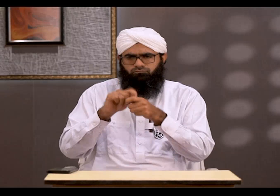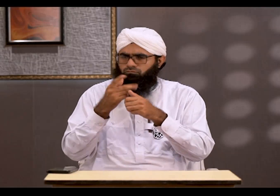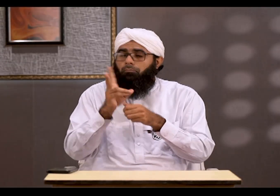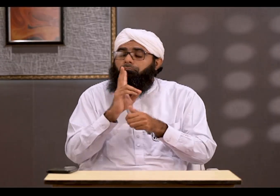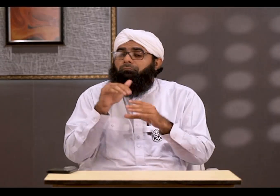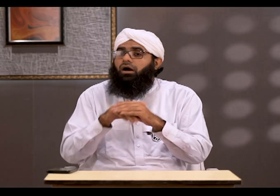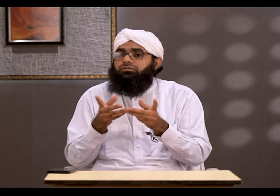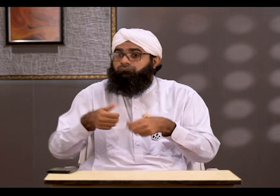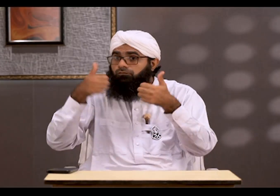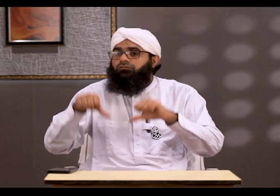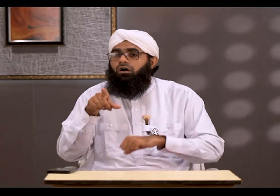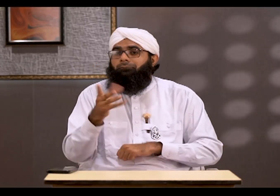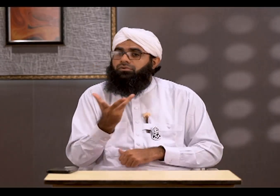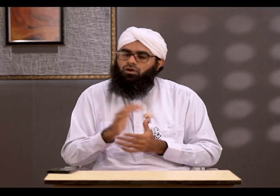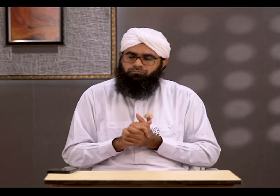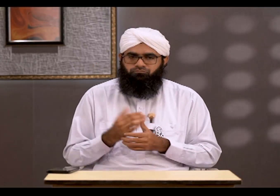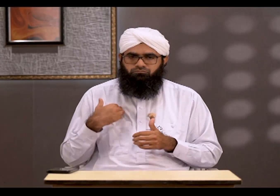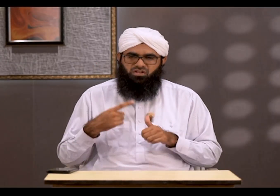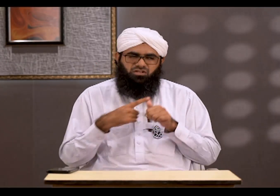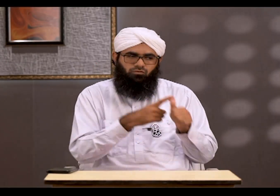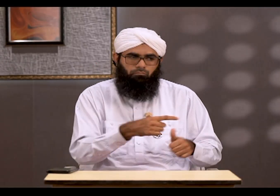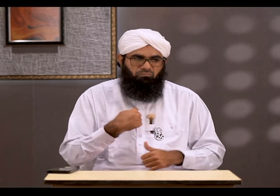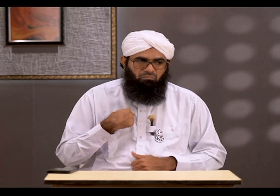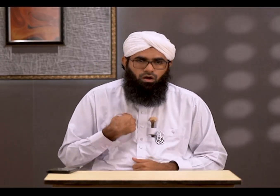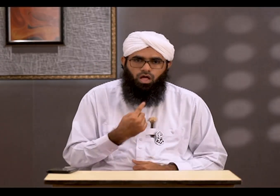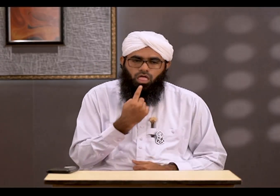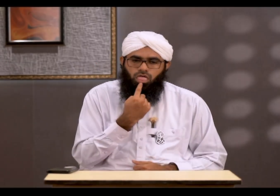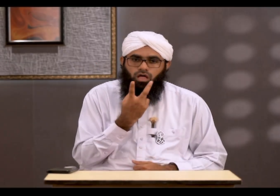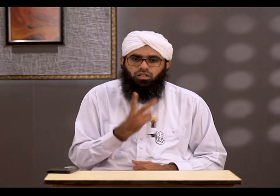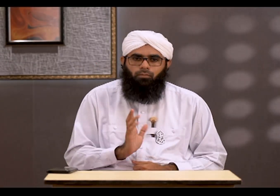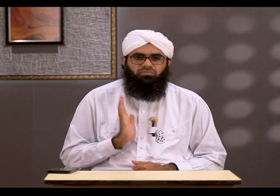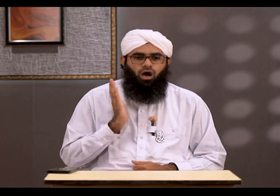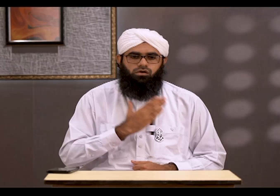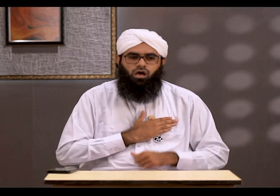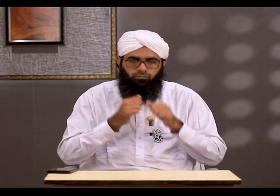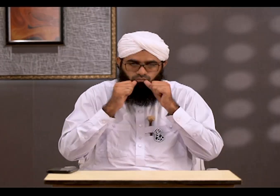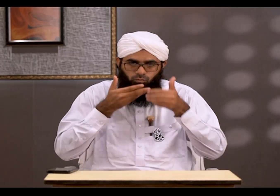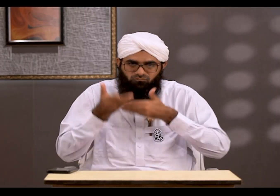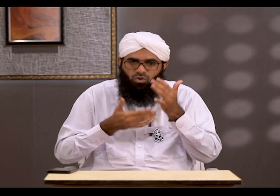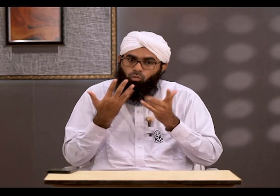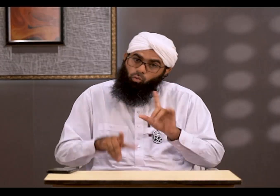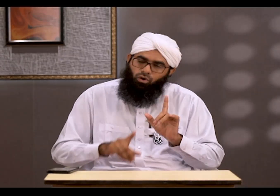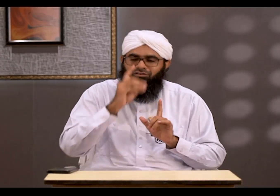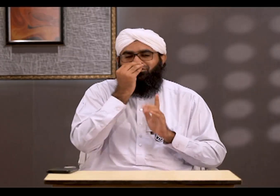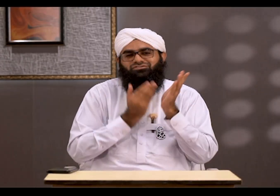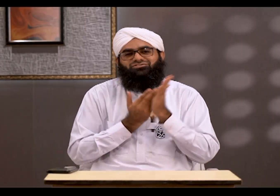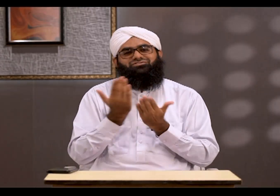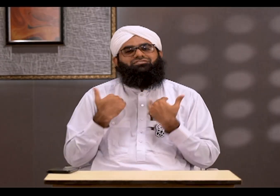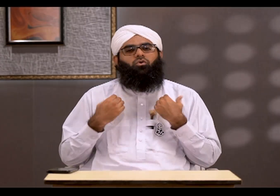فرمایا؟ ارشاد فرمایا، میں نے اس زبان کے ساتھ کلمہ طیبہ پڑھا، بس اللہ پاک نے مجھے جنت میں داخل فرما دیا۔ نمبر